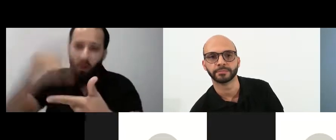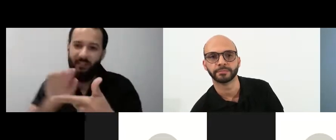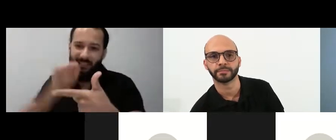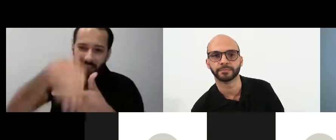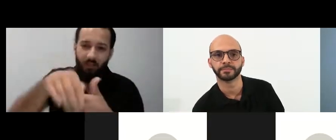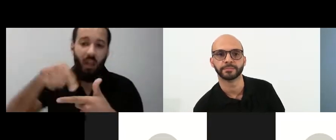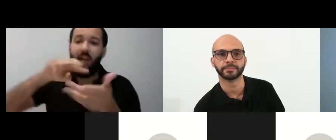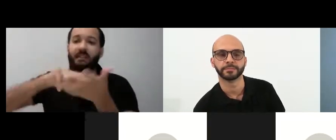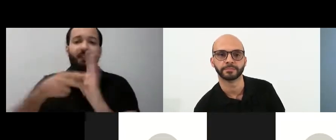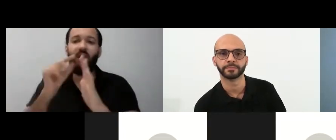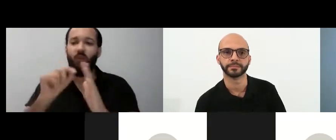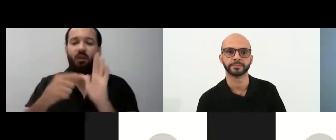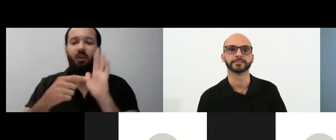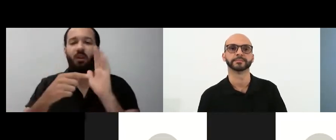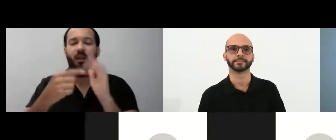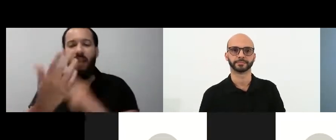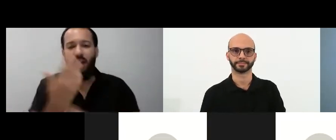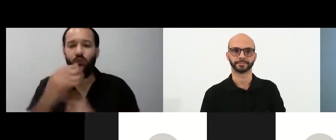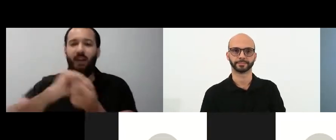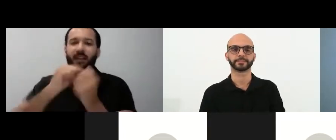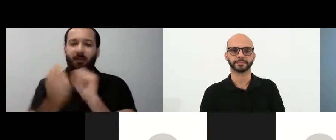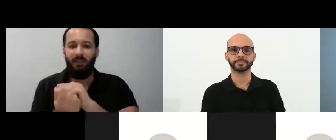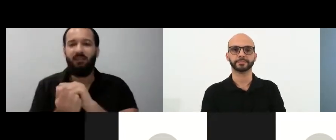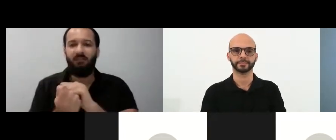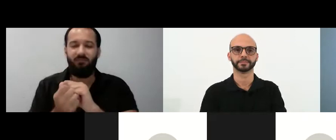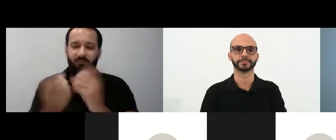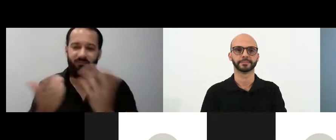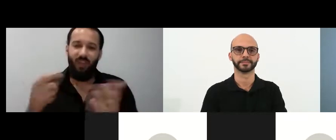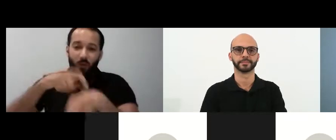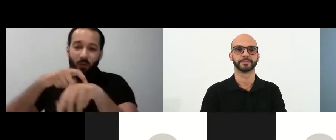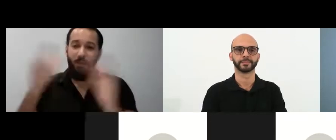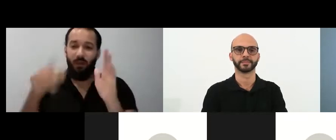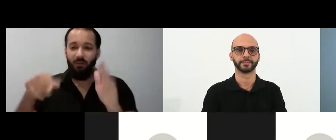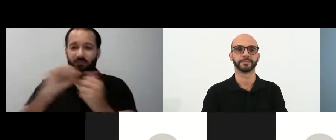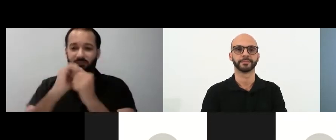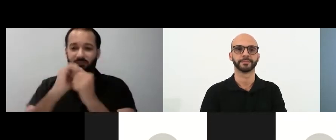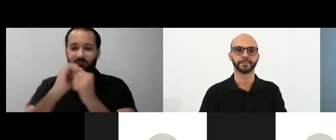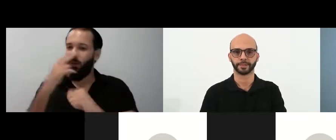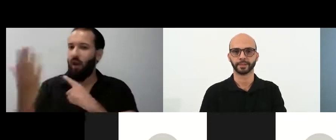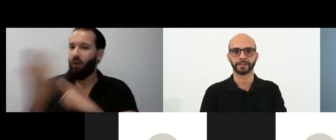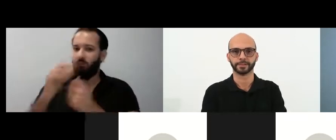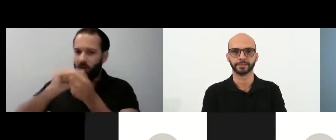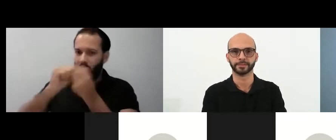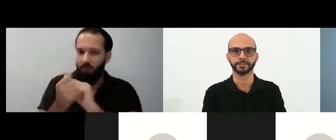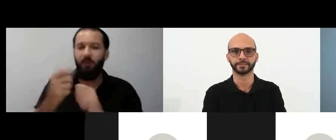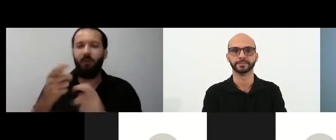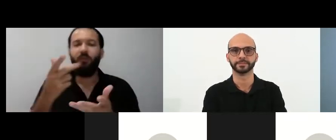só olhando. Nós temos que passar, nós temos que realmente nos esforçar, nós temos que nos adaptar, né? O período de